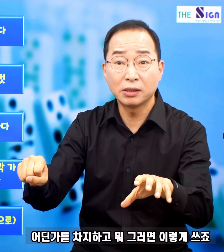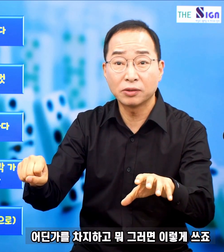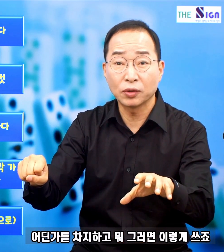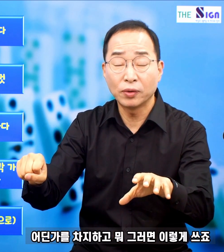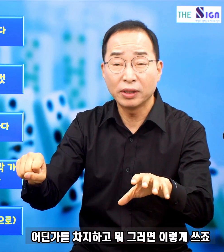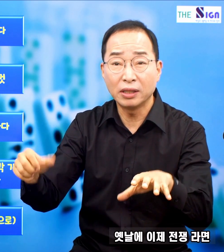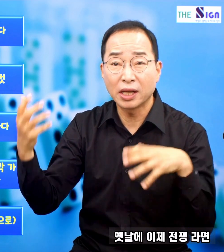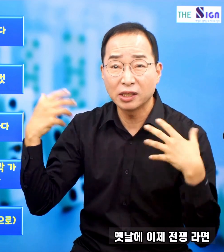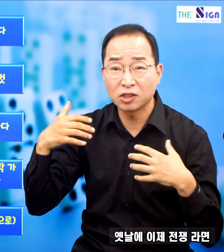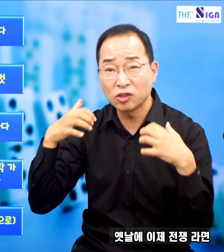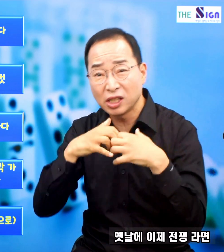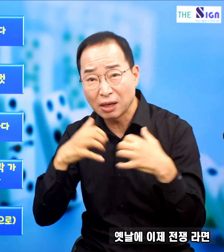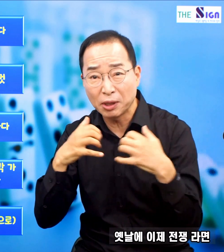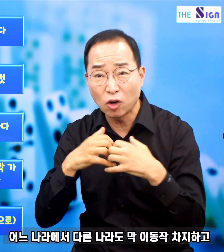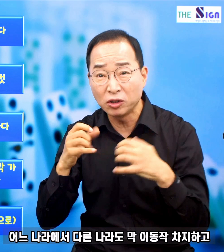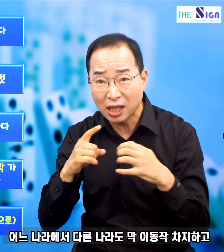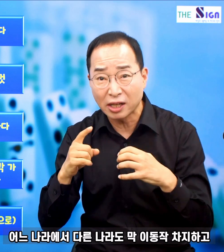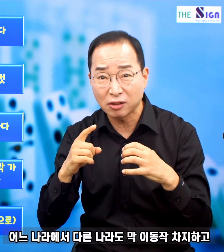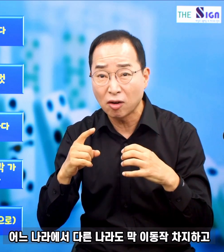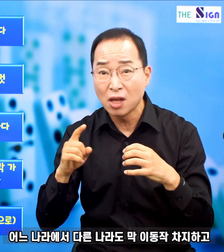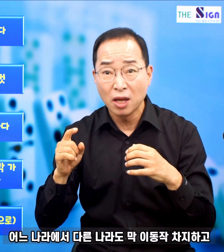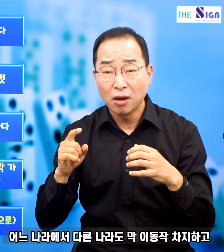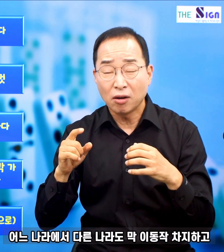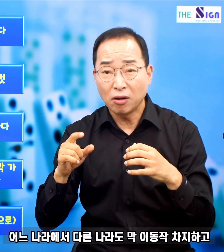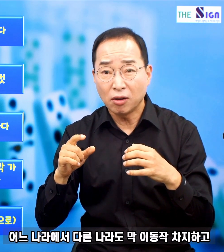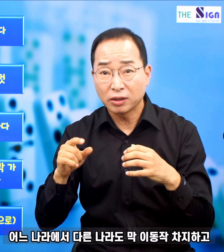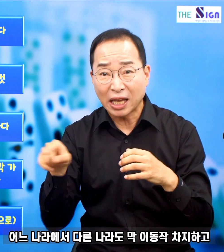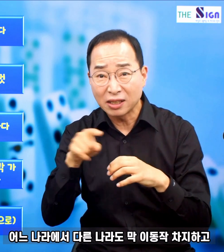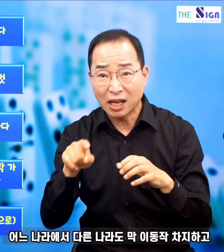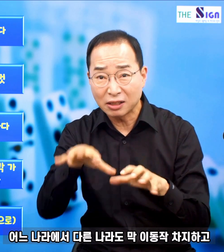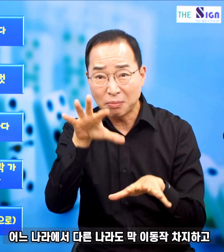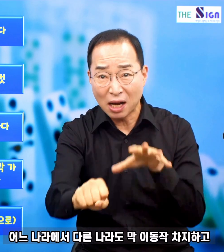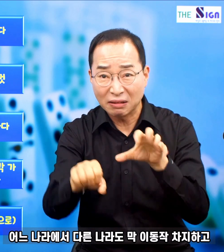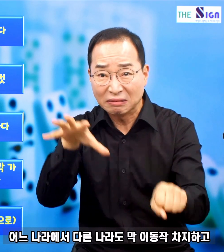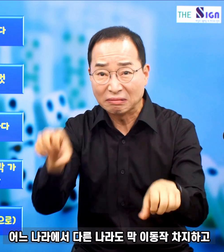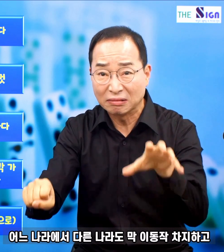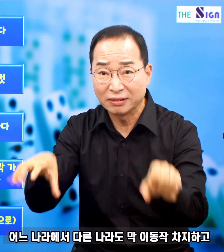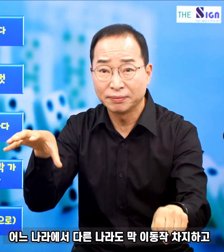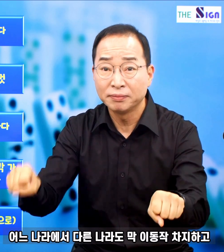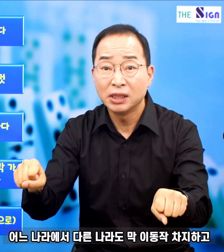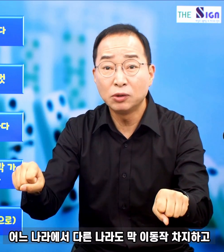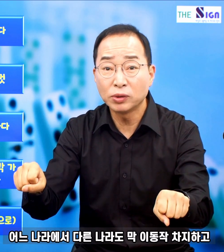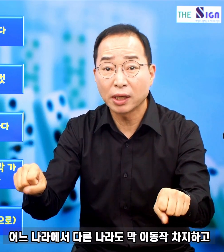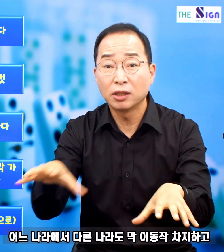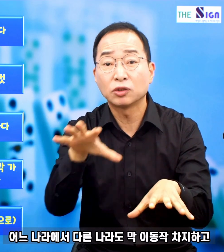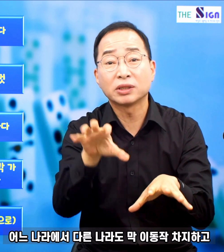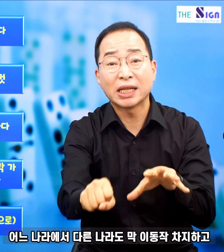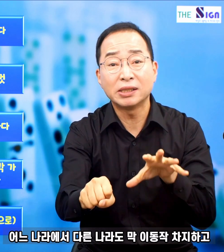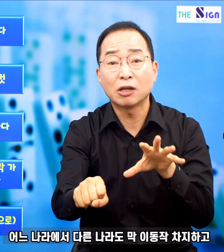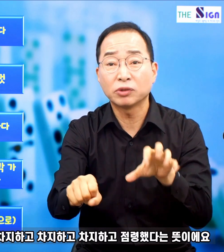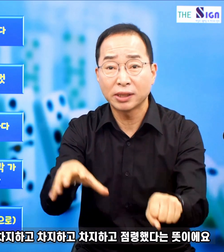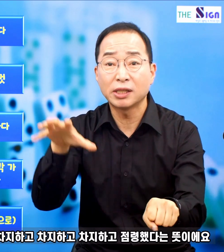쓰죠. 옛날에 이제 전쟁 나면 어느 나라에서 다른 나라들 막 이 동작 차지하고